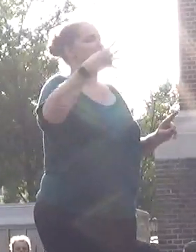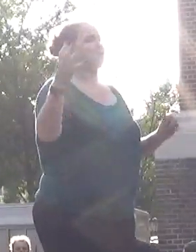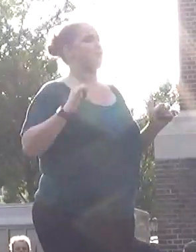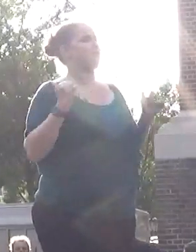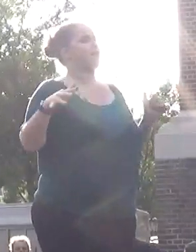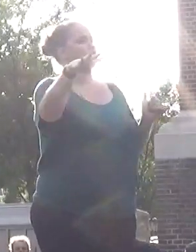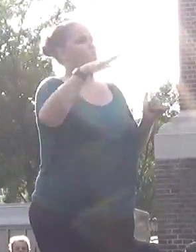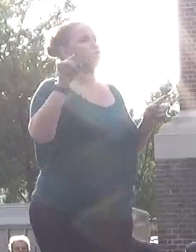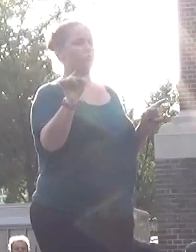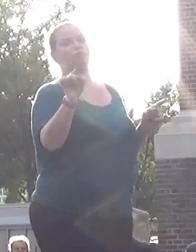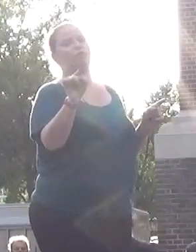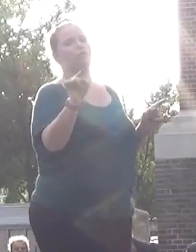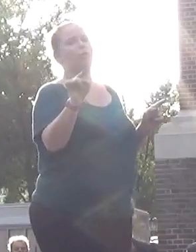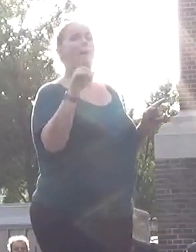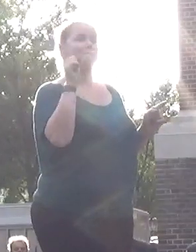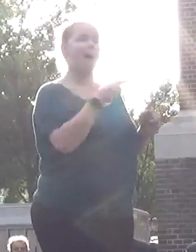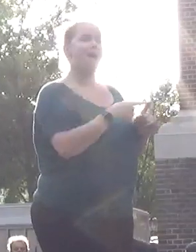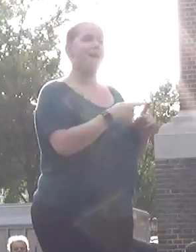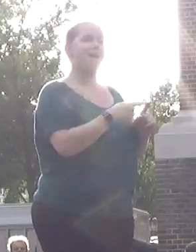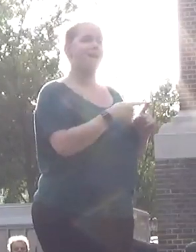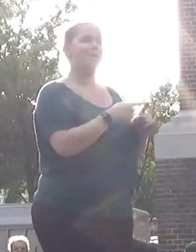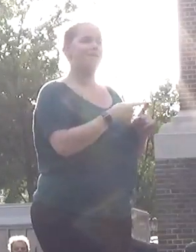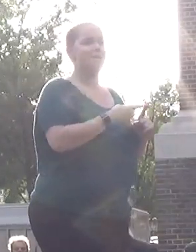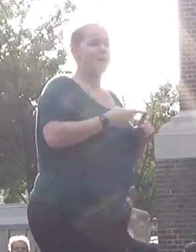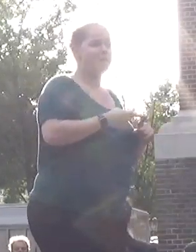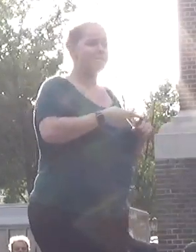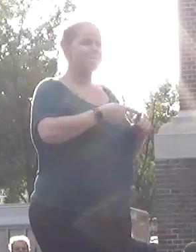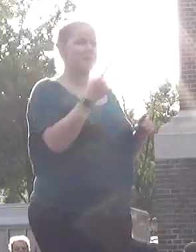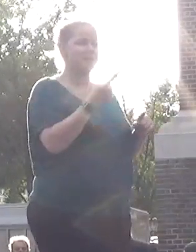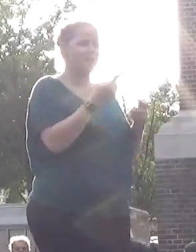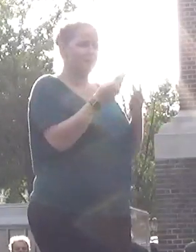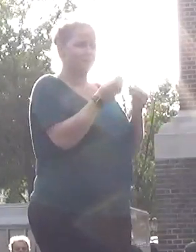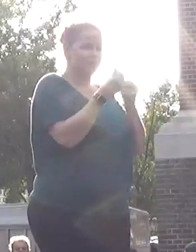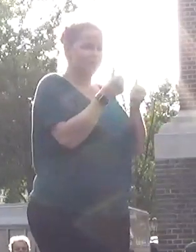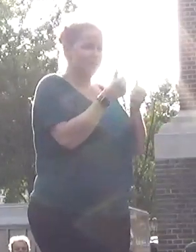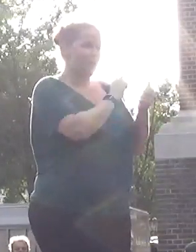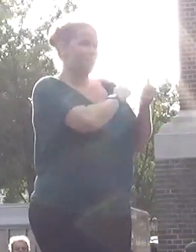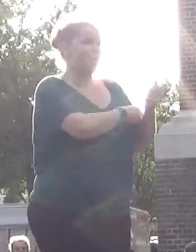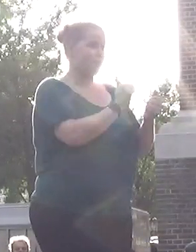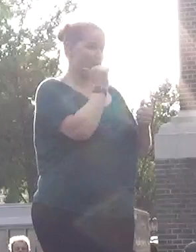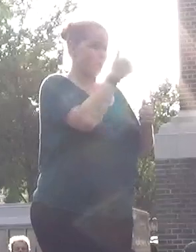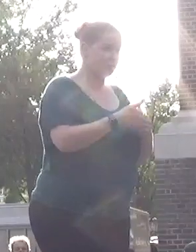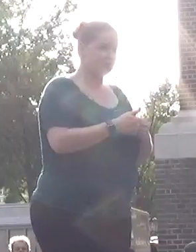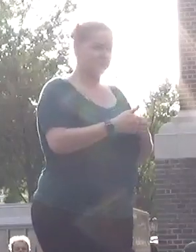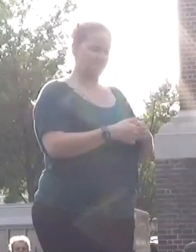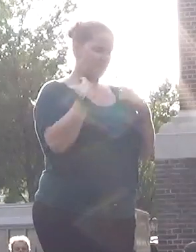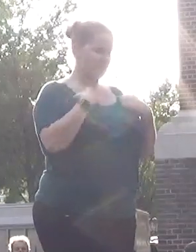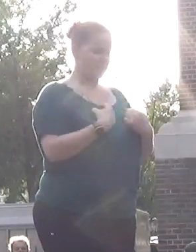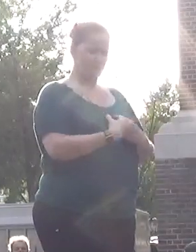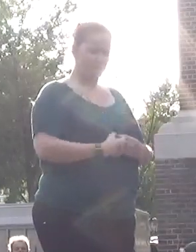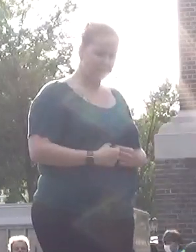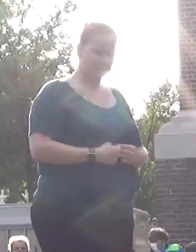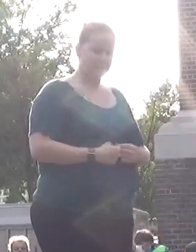in Polen, maar ik zag daar meer dan een glimp van het Polen van morgen. Met een burgemeester die getuigde dat hij niet ondanks,